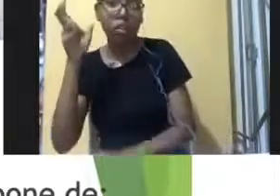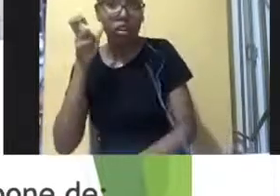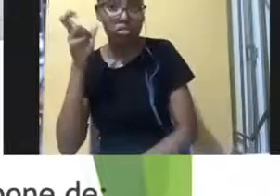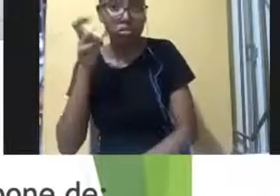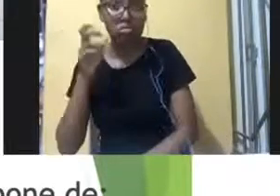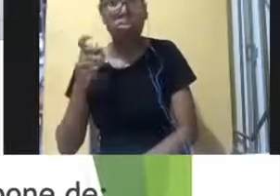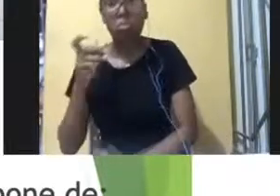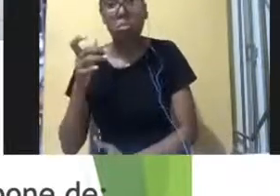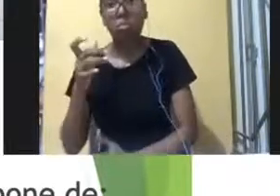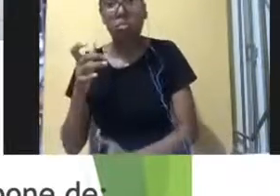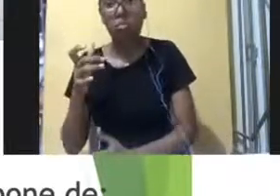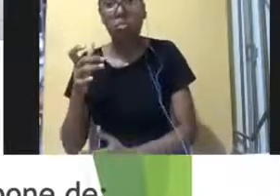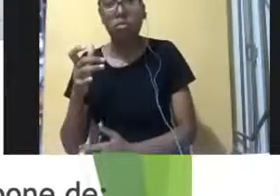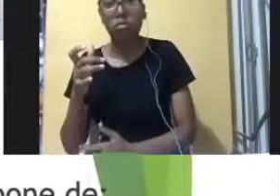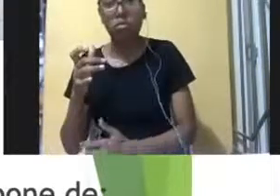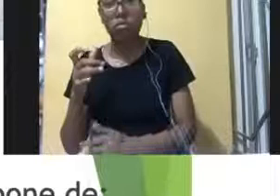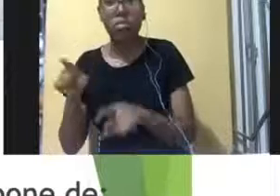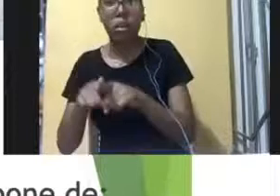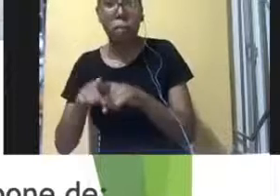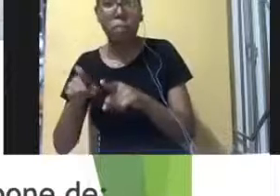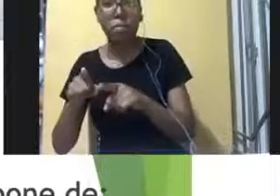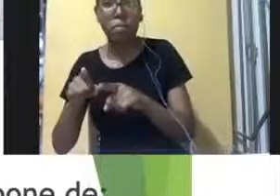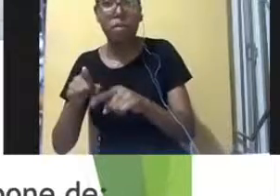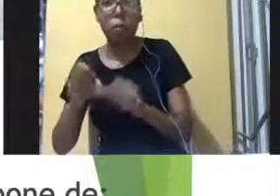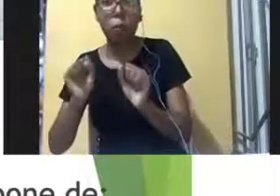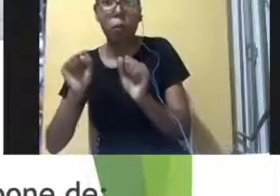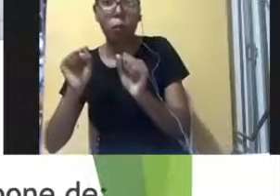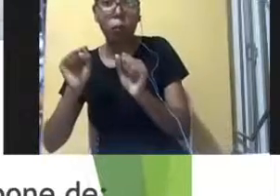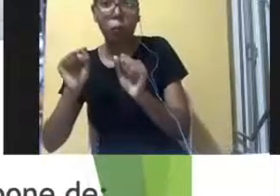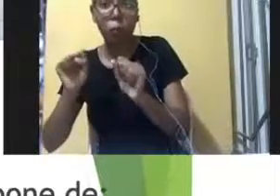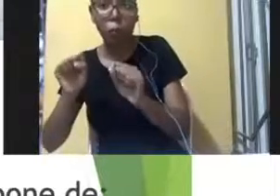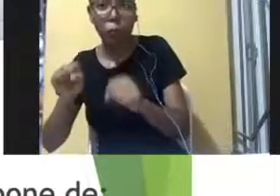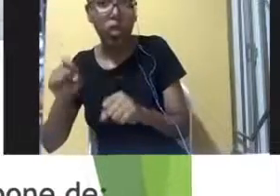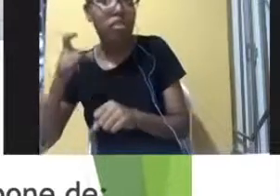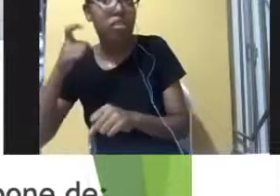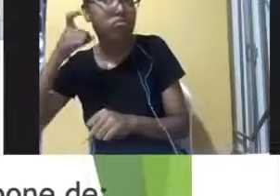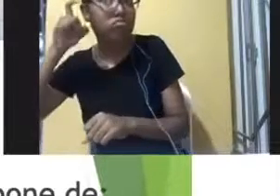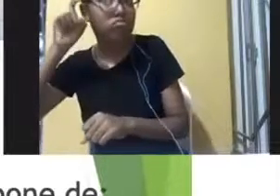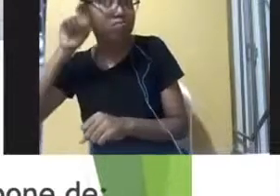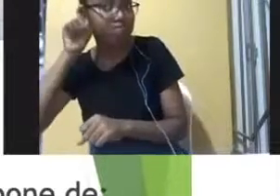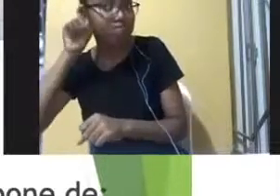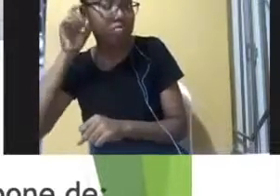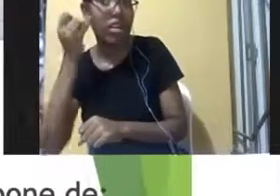la atención temprana, pues pueden aprovechar la parte auditiva con altoparlantes y muchas cosas de